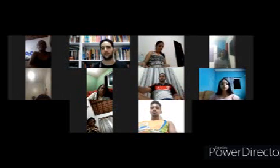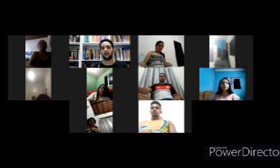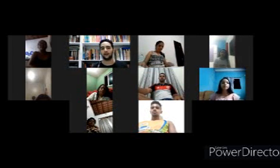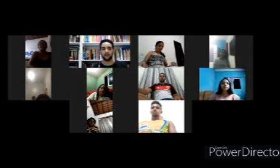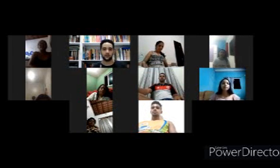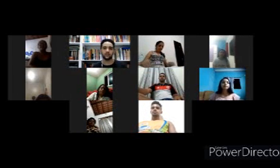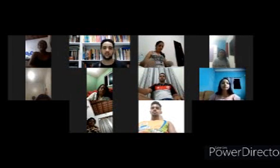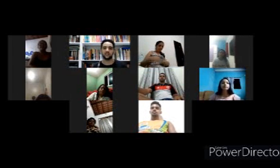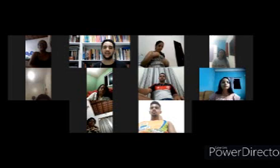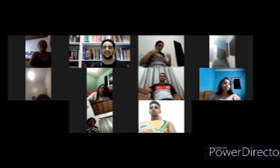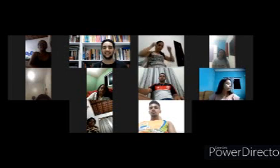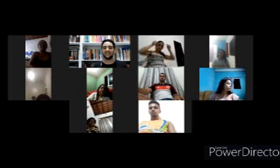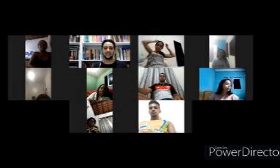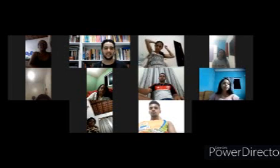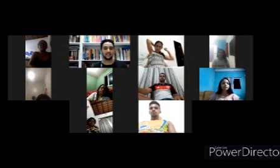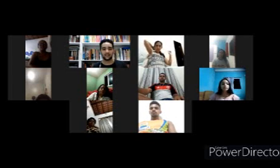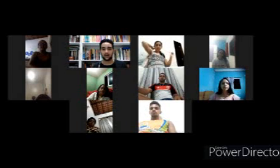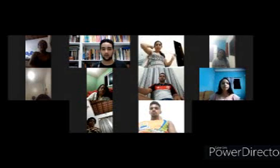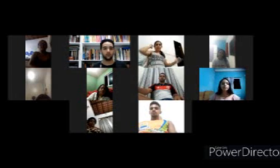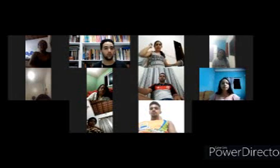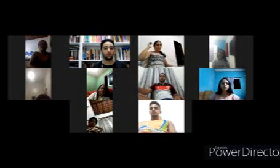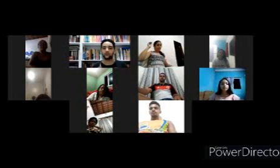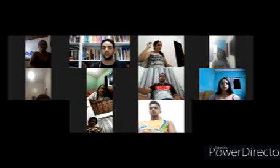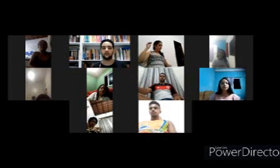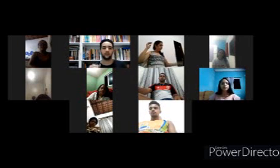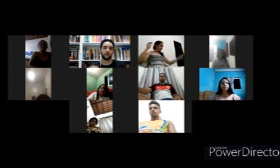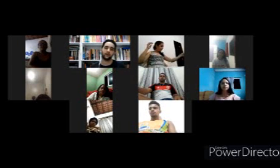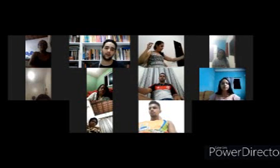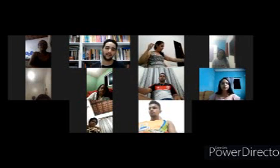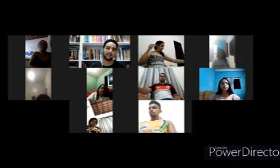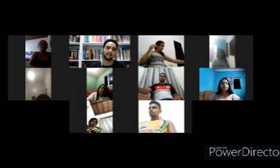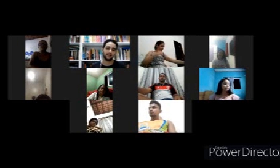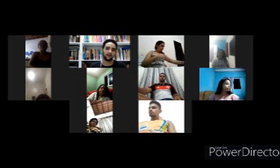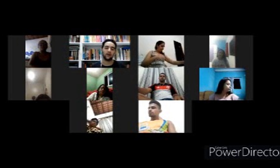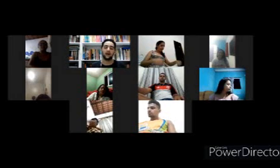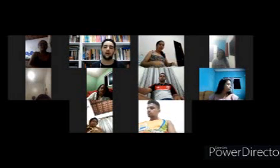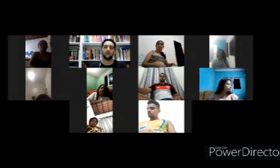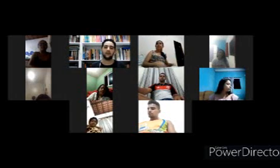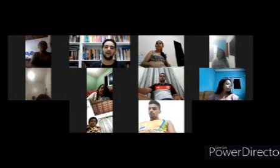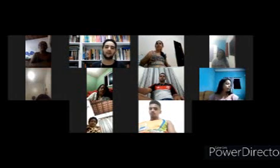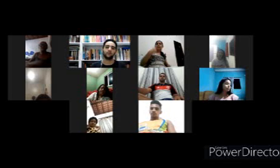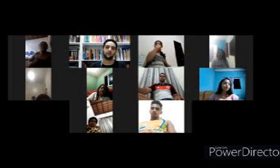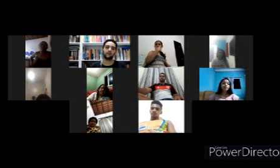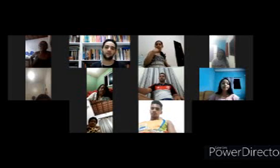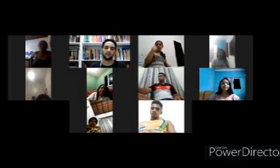a característica de ser necessário, todo sinal de sentimento é necessário, a minha expressão